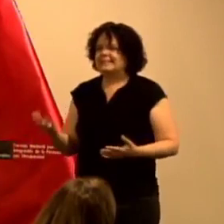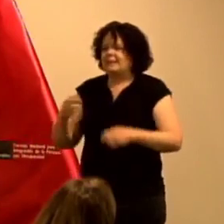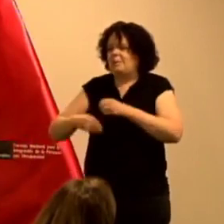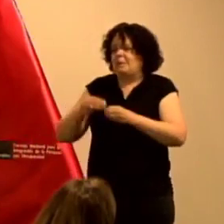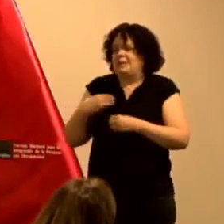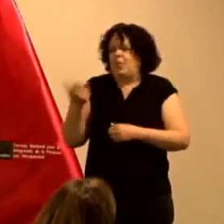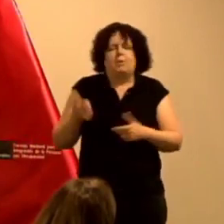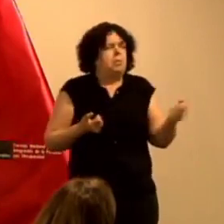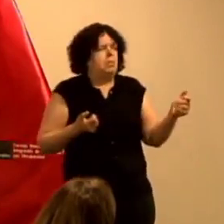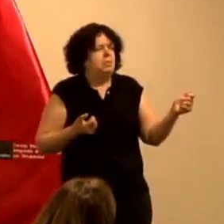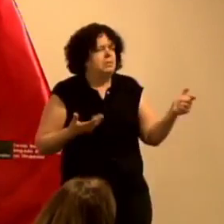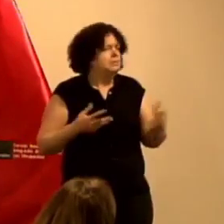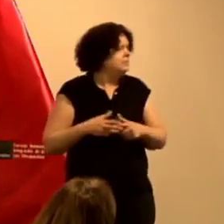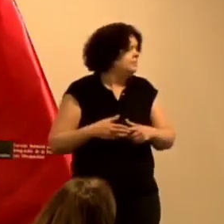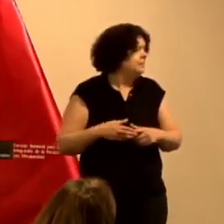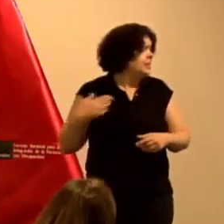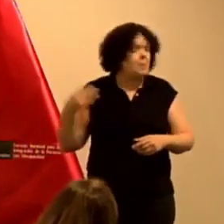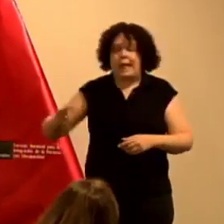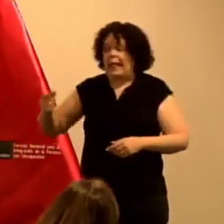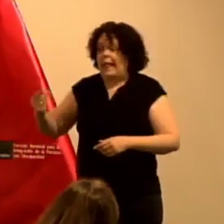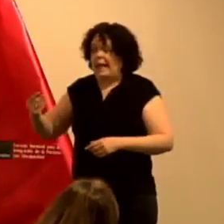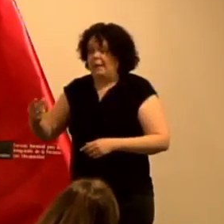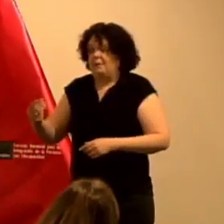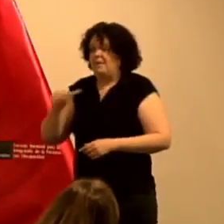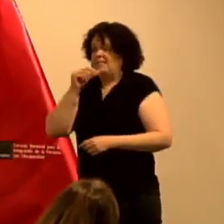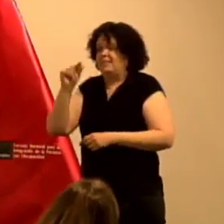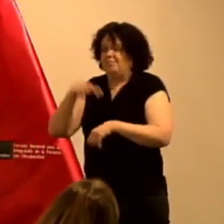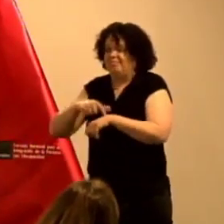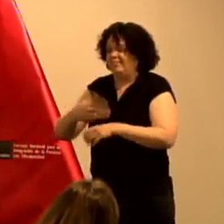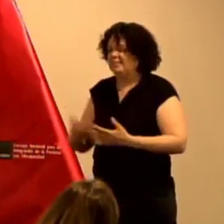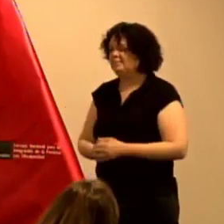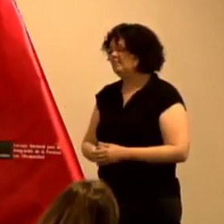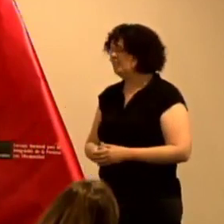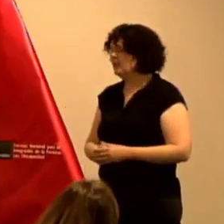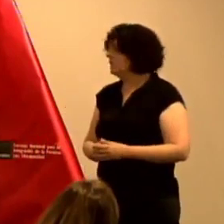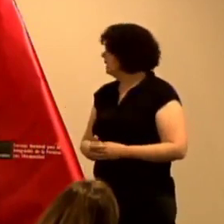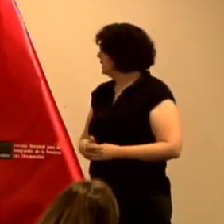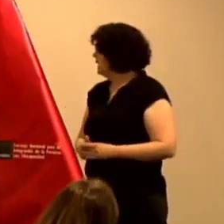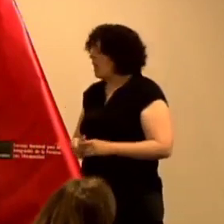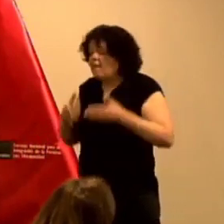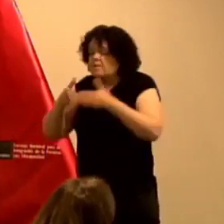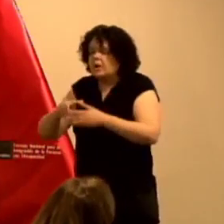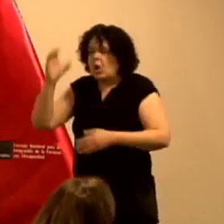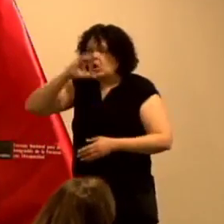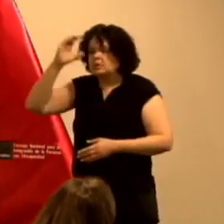este aparato. Bueno, voy a correr esta vez rápidamente, y el tema de los enfoques conceptuales, que de repente lo va a ampliar